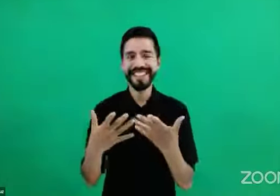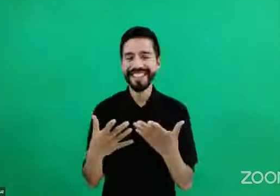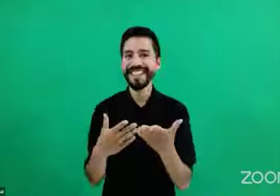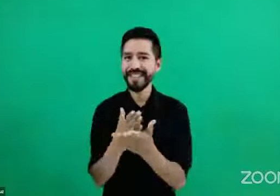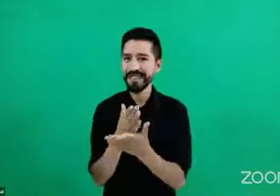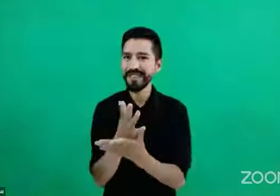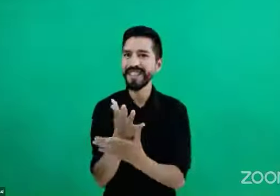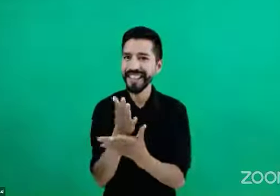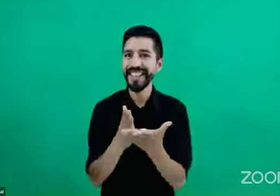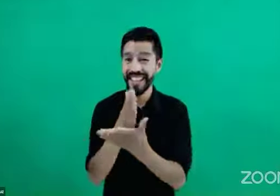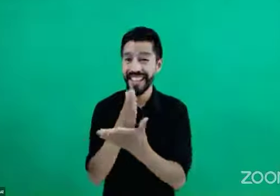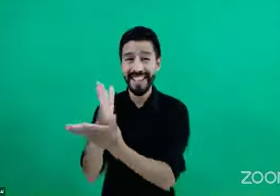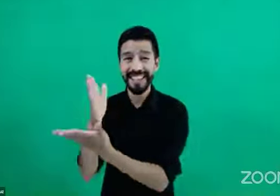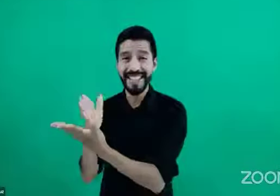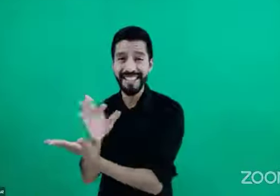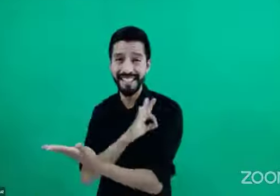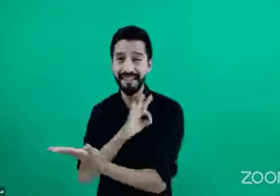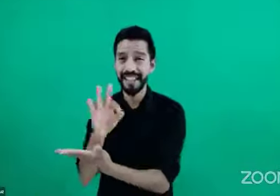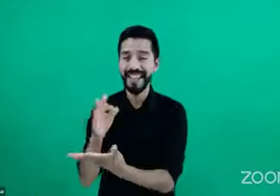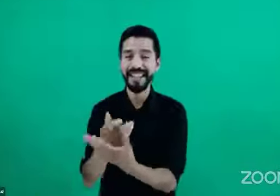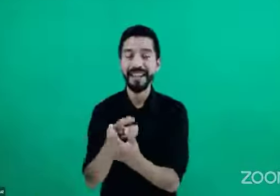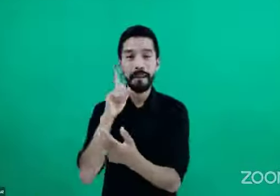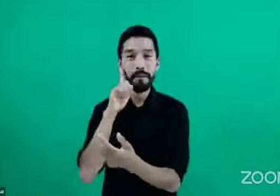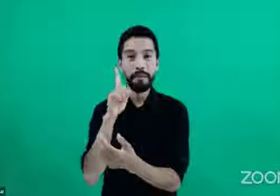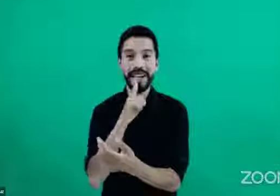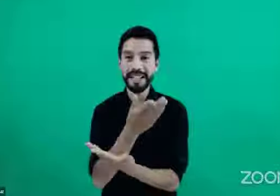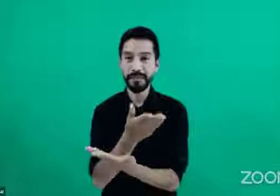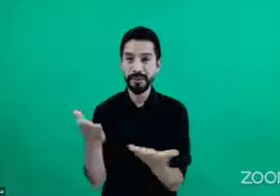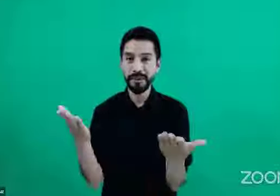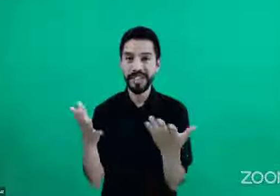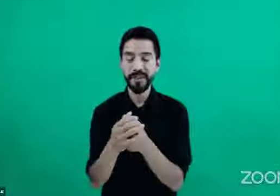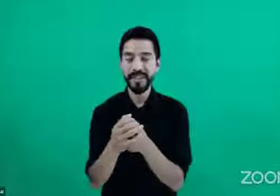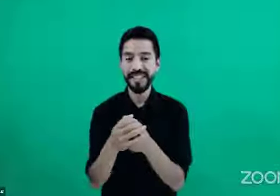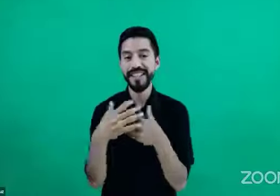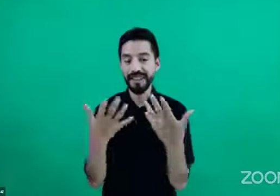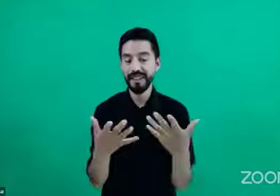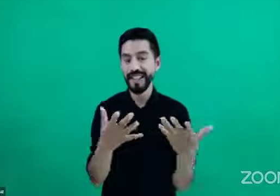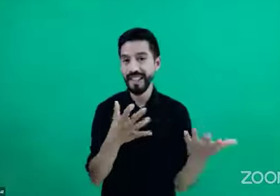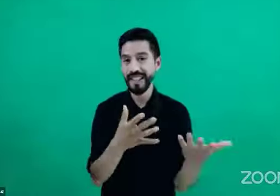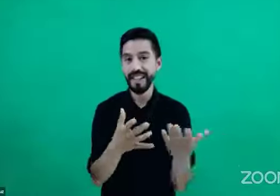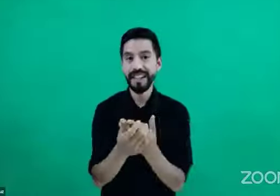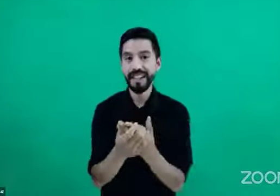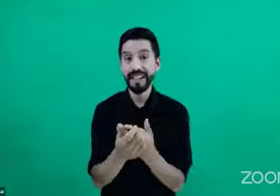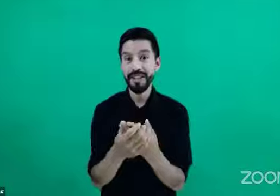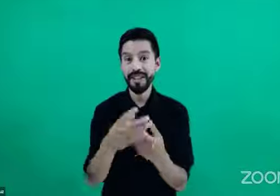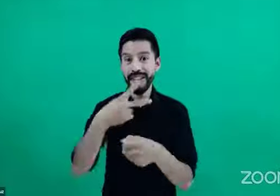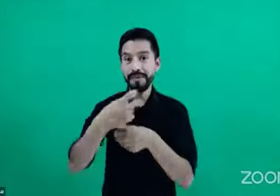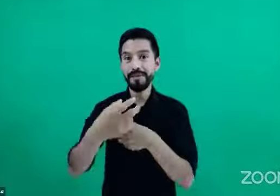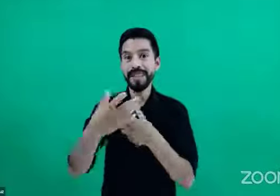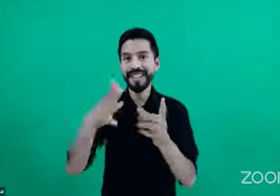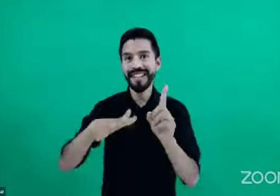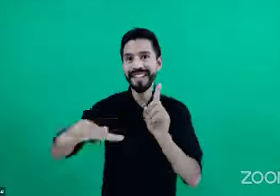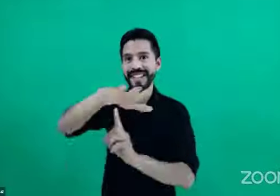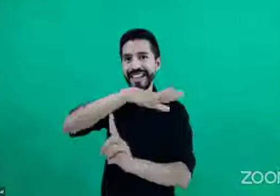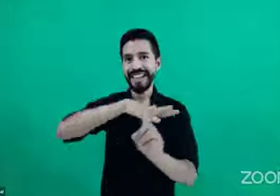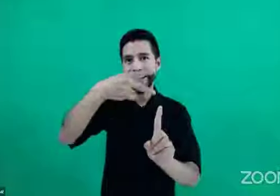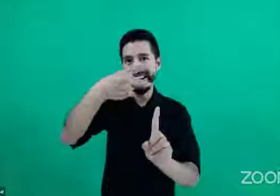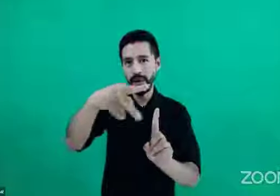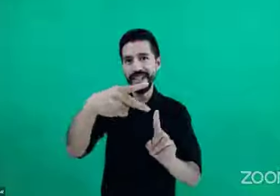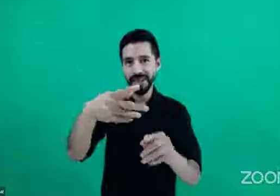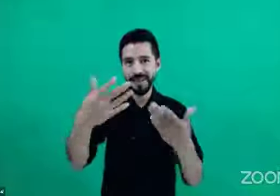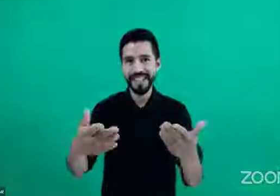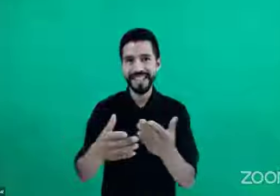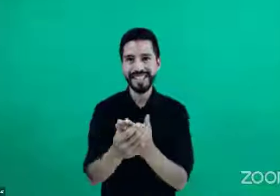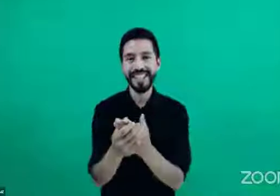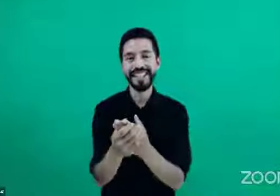se tiene esa intención de crear esa accesibilidad para las personas sordas y el hecho de que ustedes me inviten en esta área en